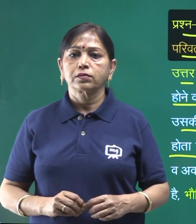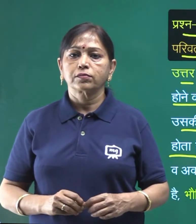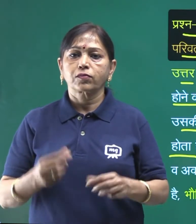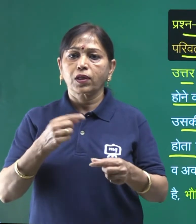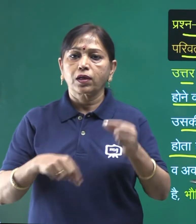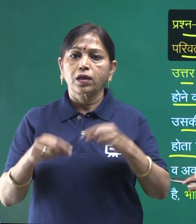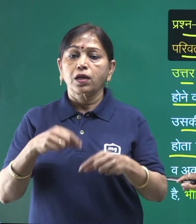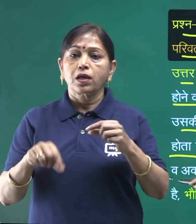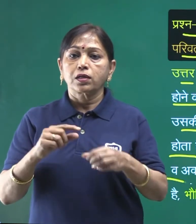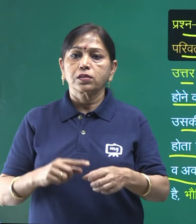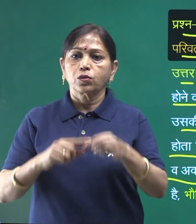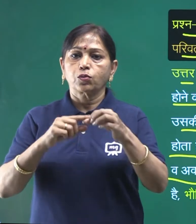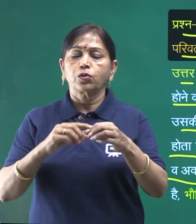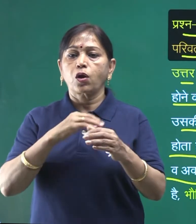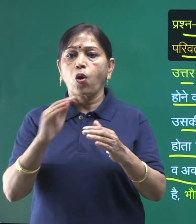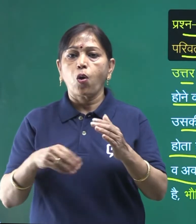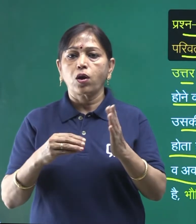रासायनिक गुण व अवस्था में